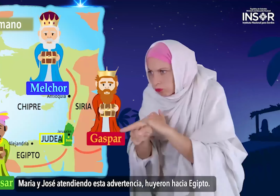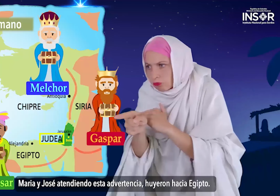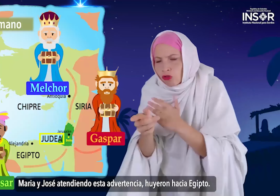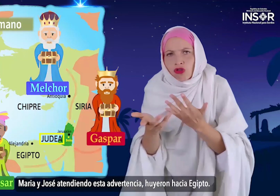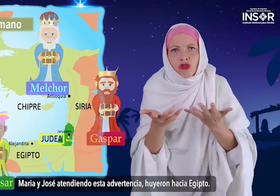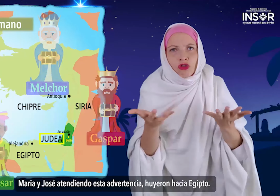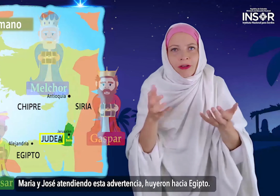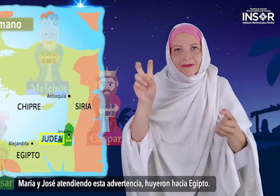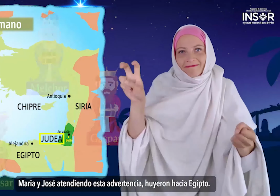hacia Egipto.